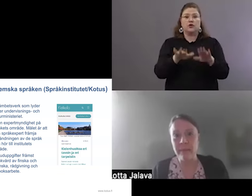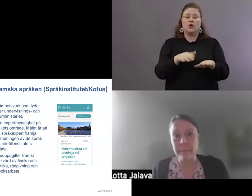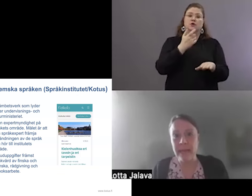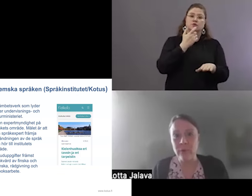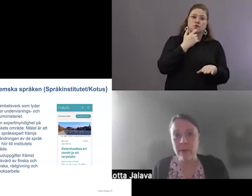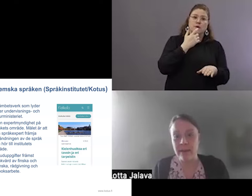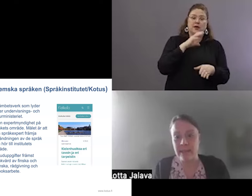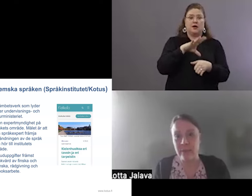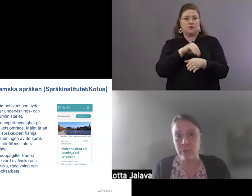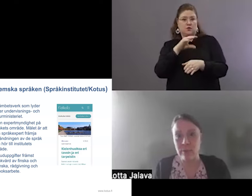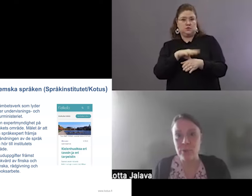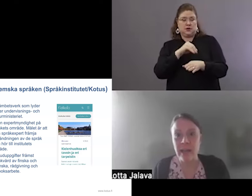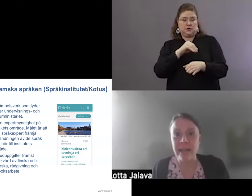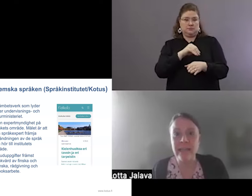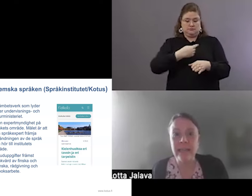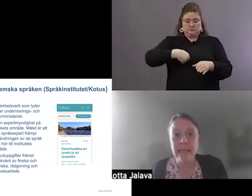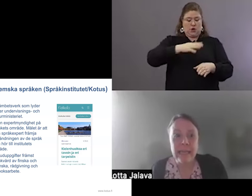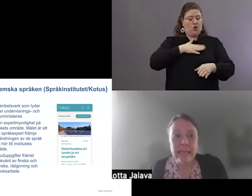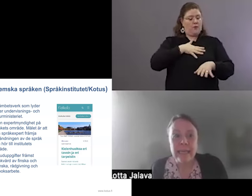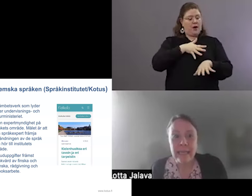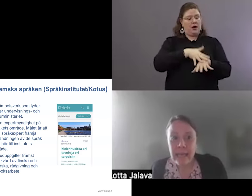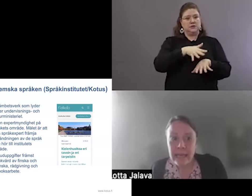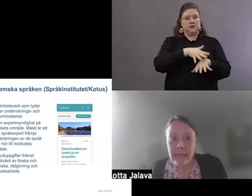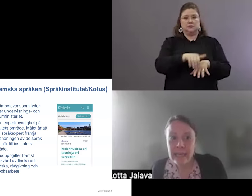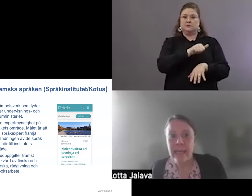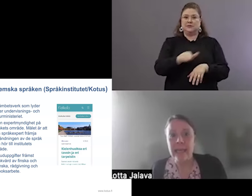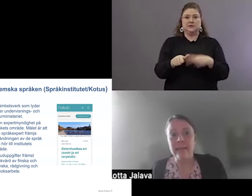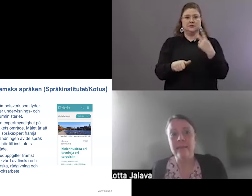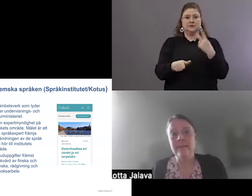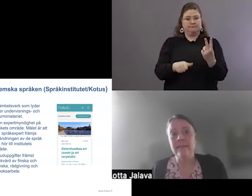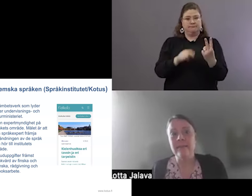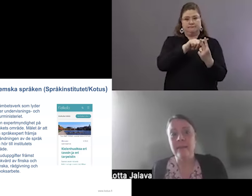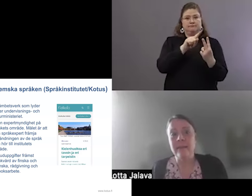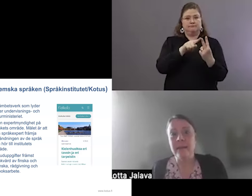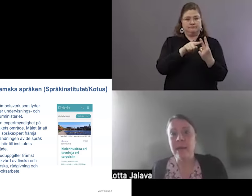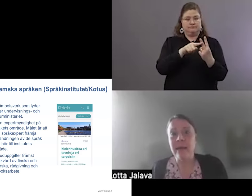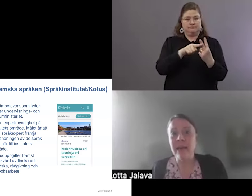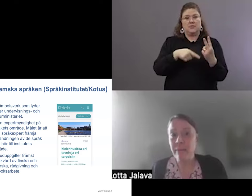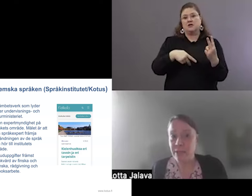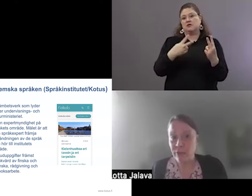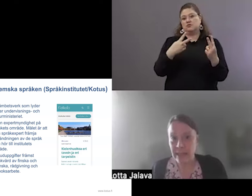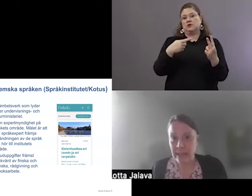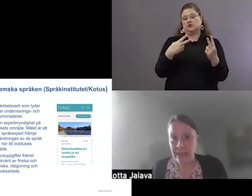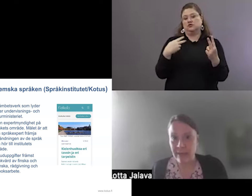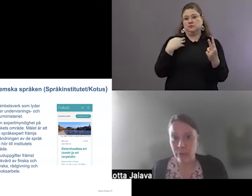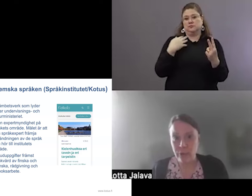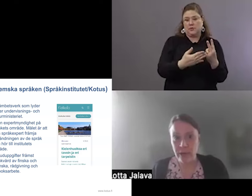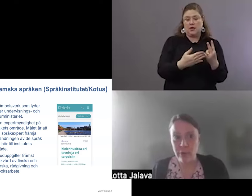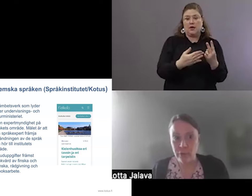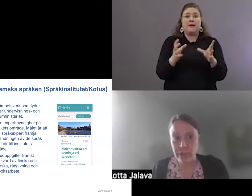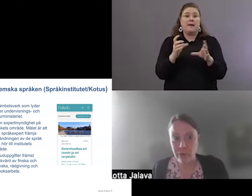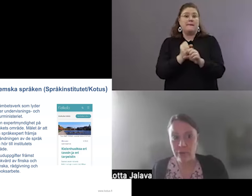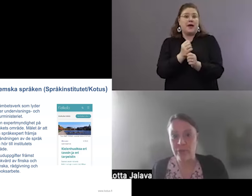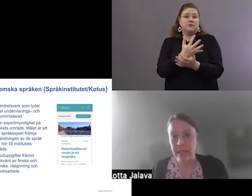ruotsi meidän oman asiantuntemusalan kielinä. Eli nämä vähemmistökielten tehtävät, huolto